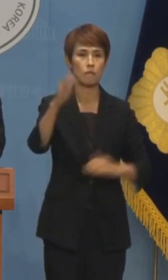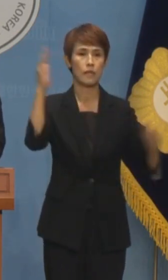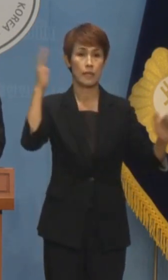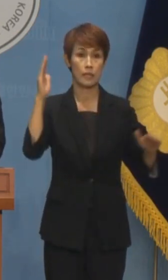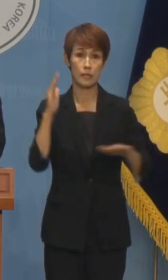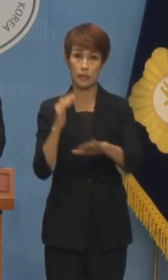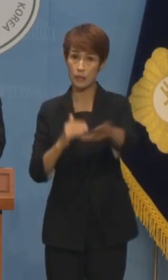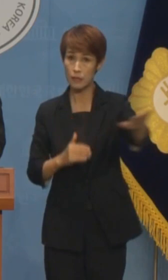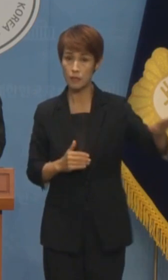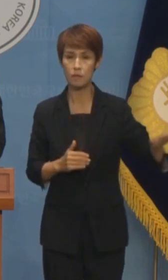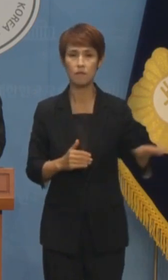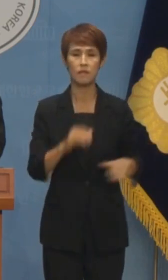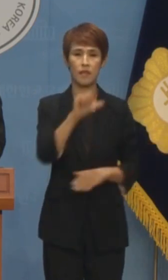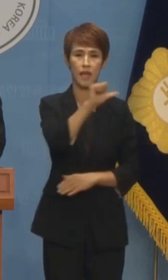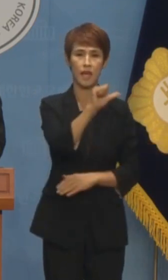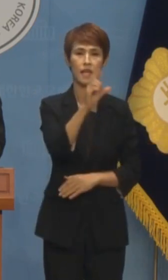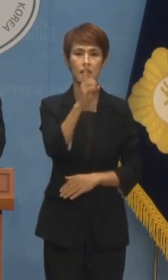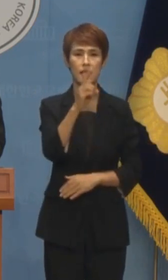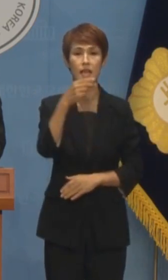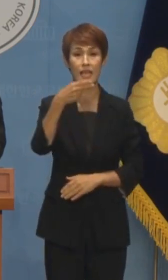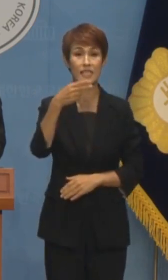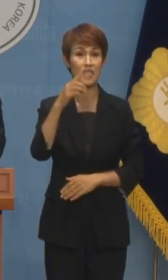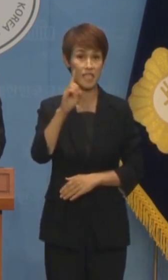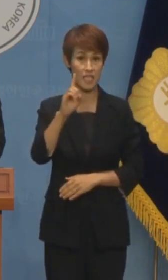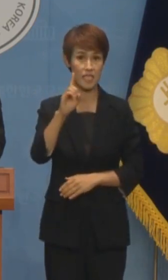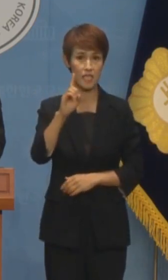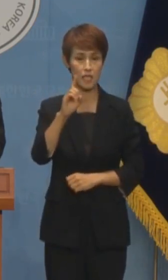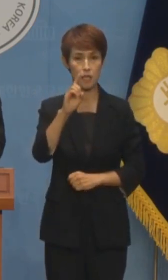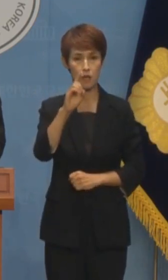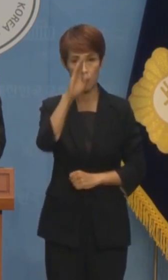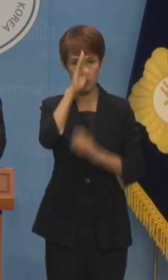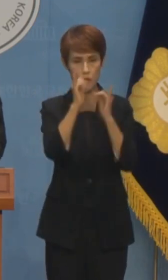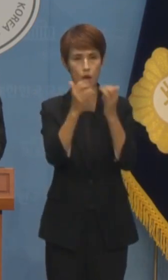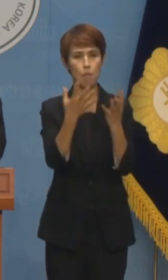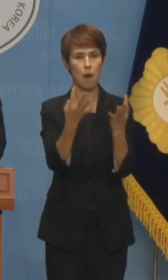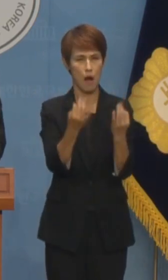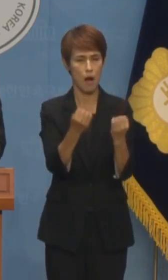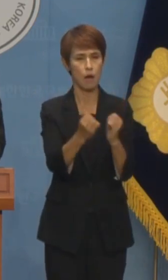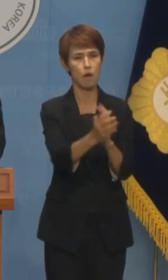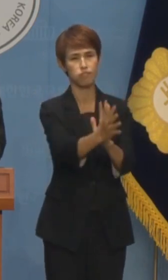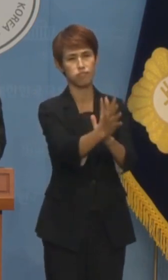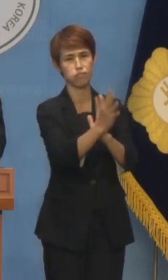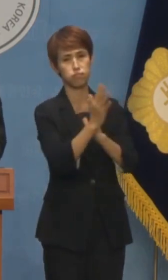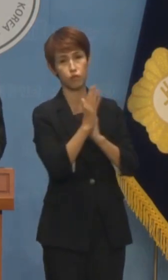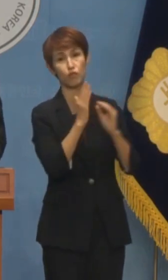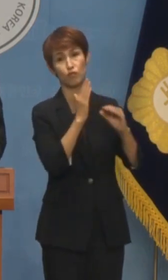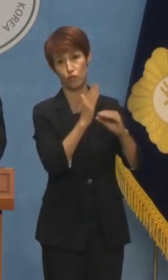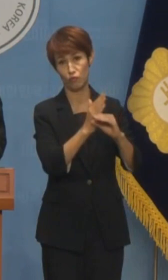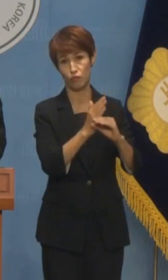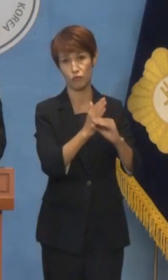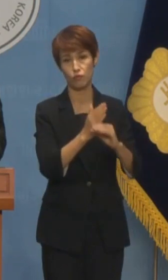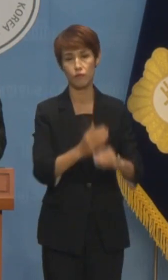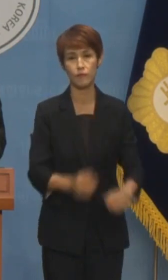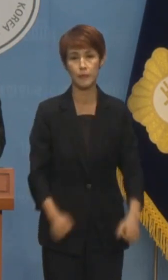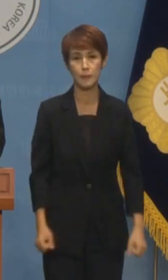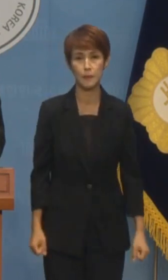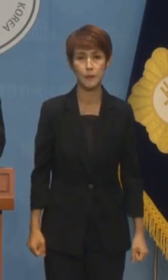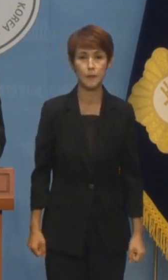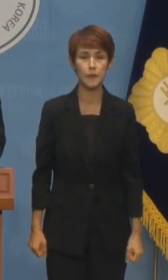사이에서 ADHD 진료가 매우 활발하게 이루어지고 있음을